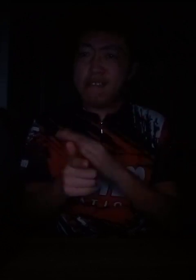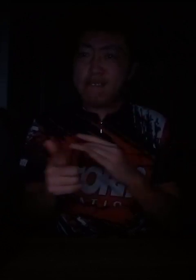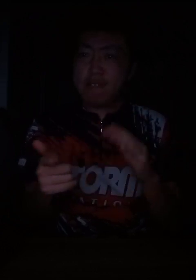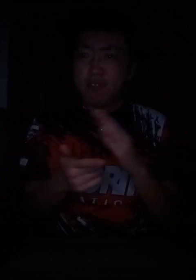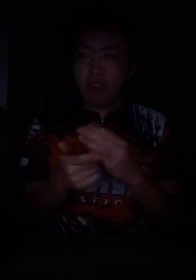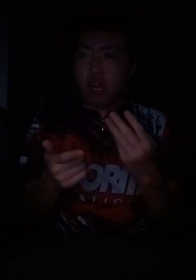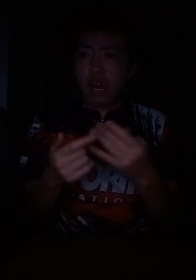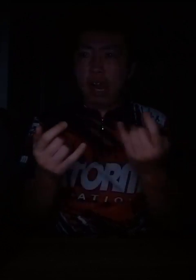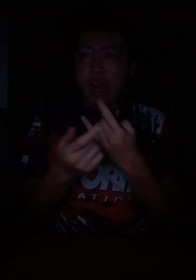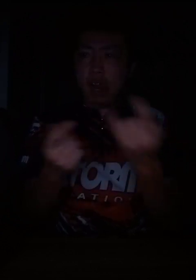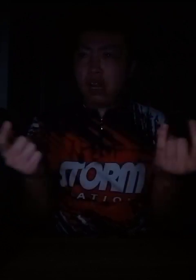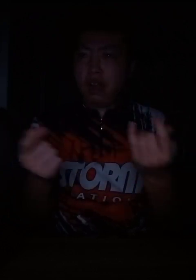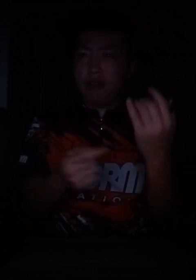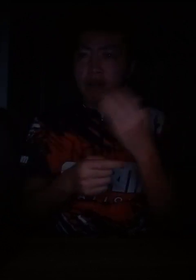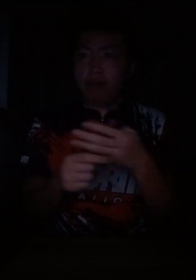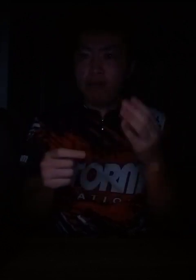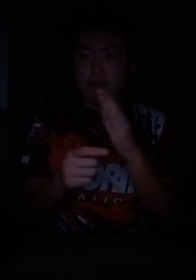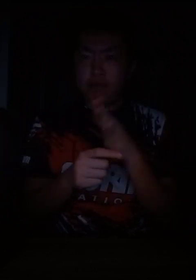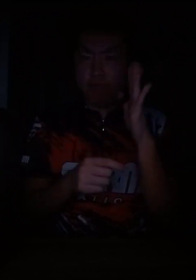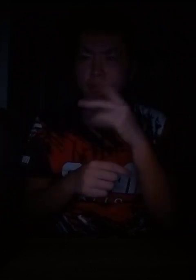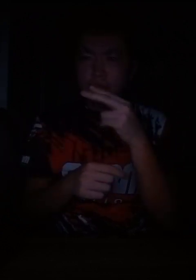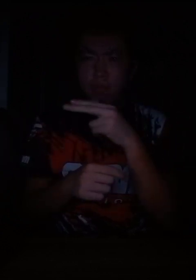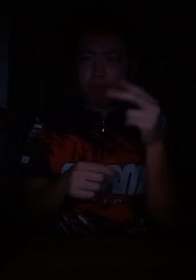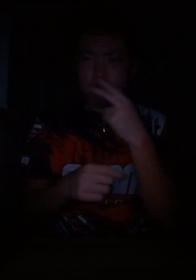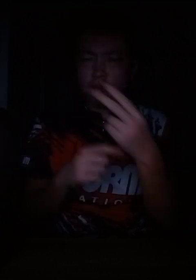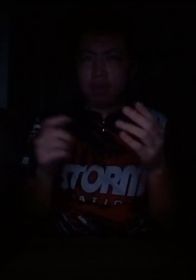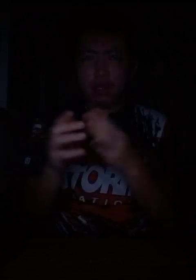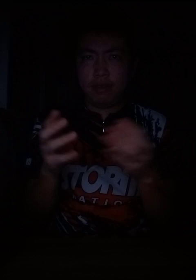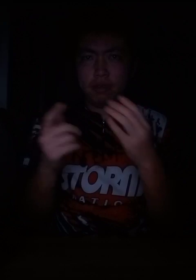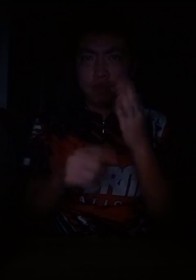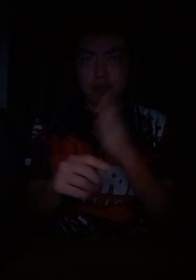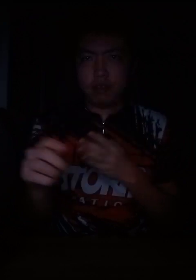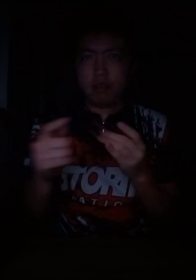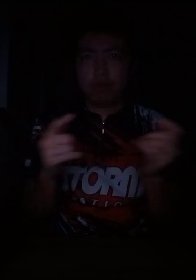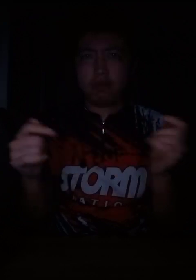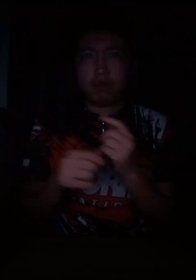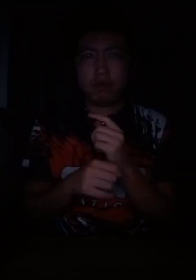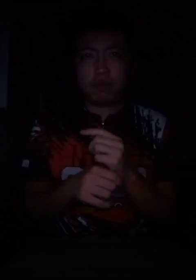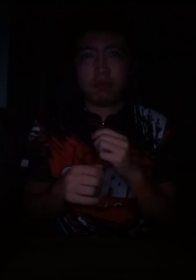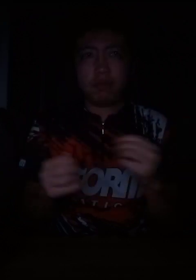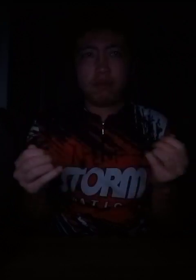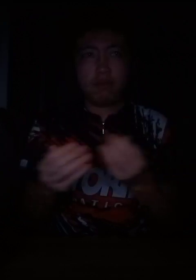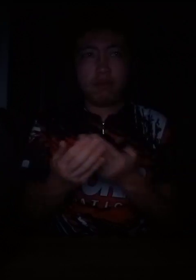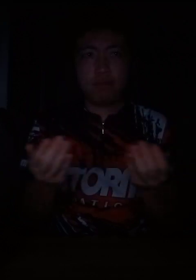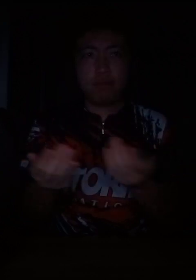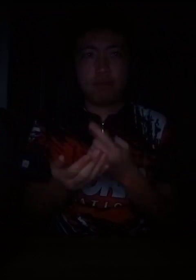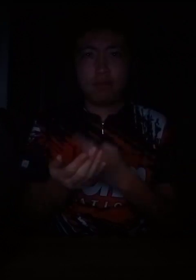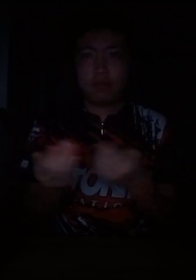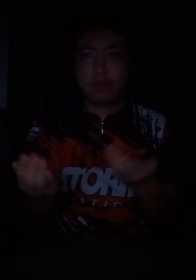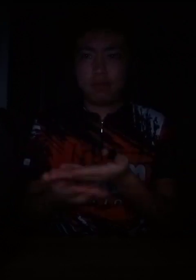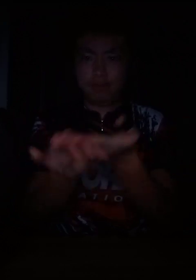논란 직후에도 손 사장이 구체적인 일자리를 제안한 내용이 담겨 있습니다. 이 내용은 장윤정 기자가